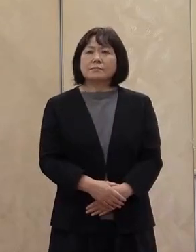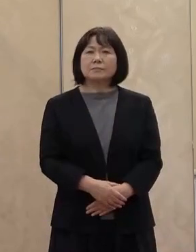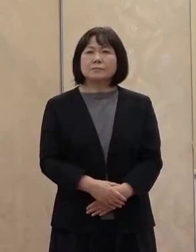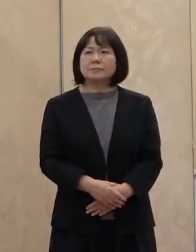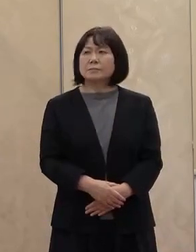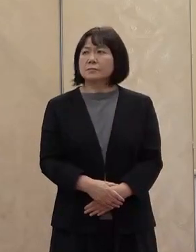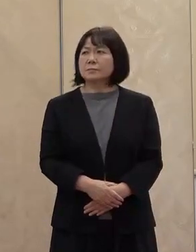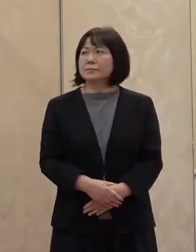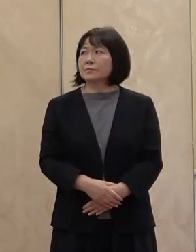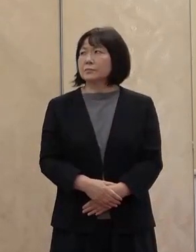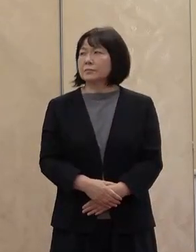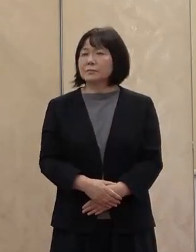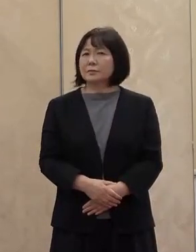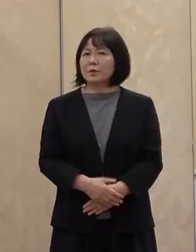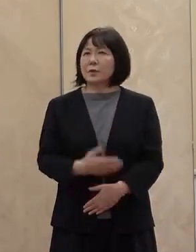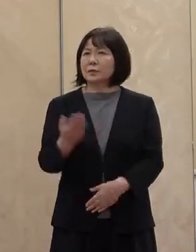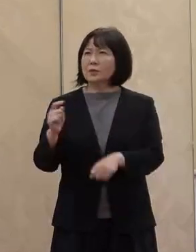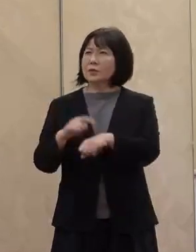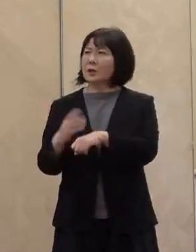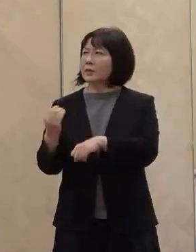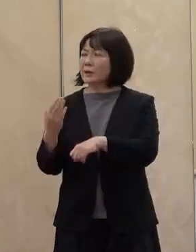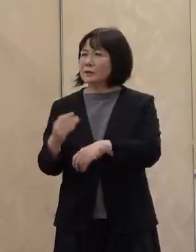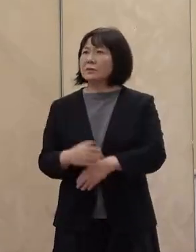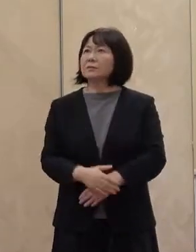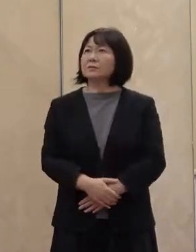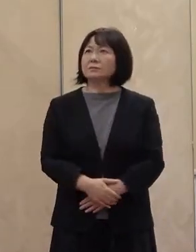でしょ。次、何時があった